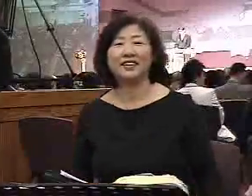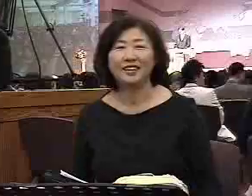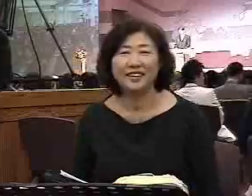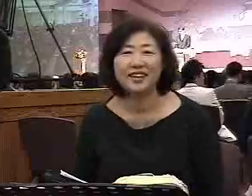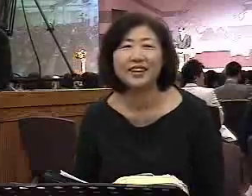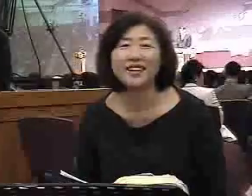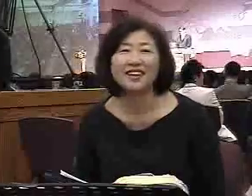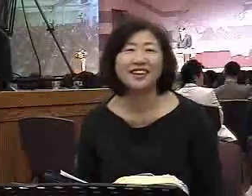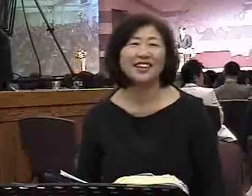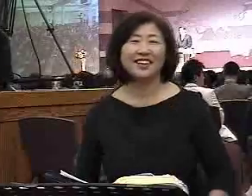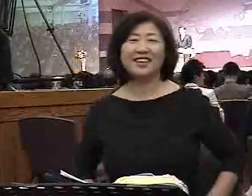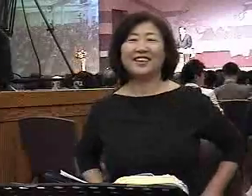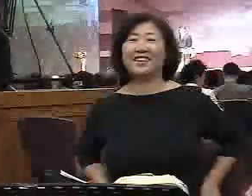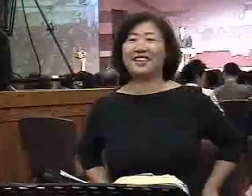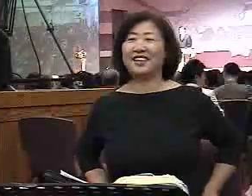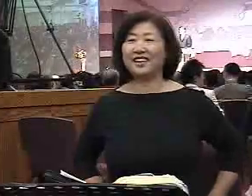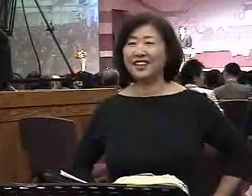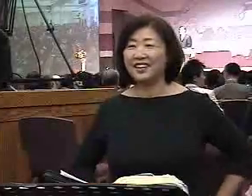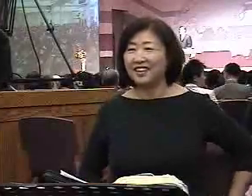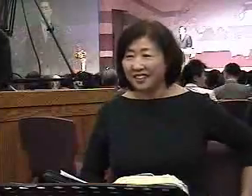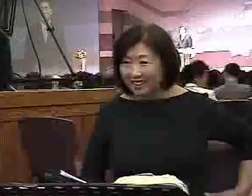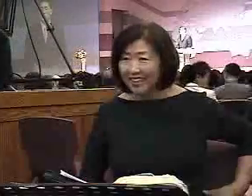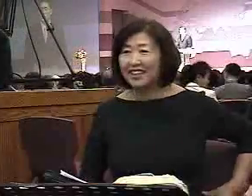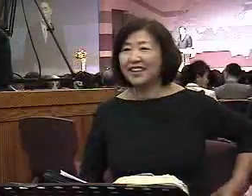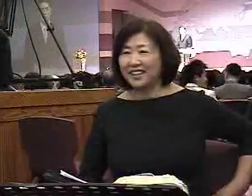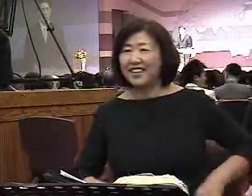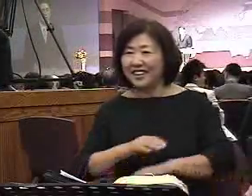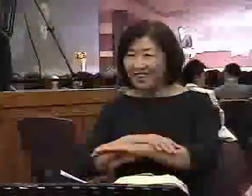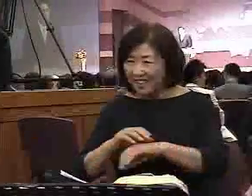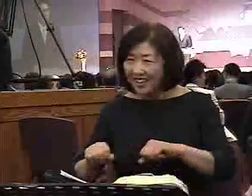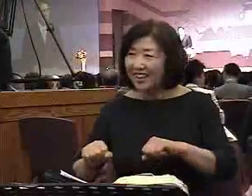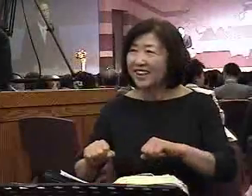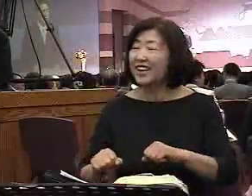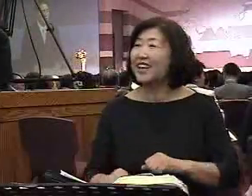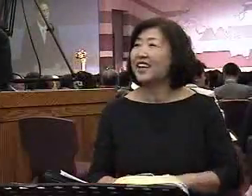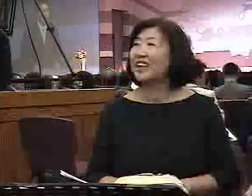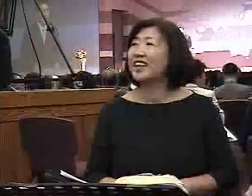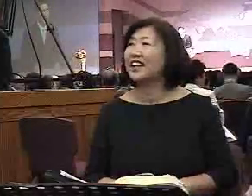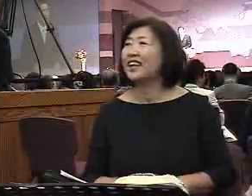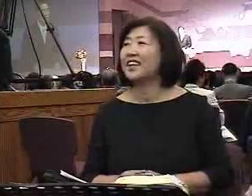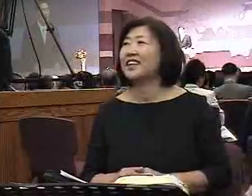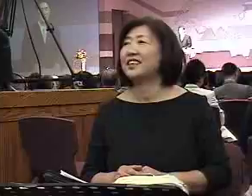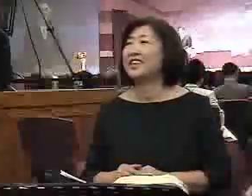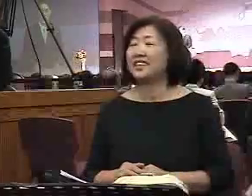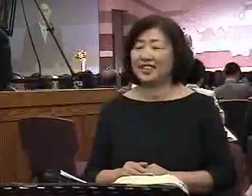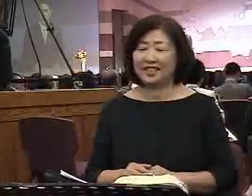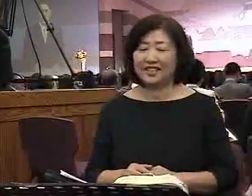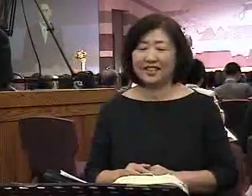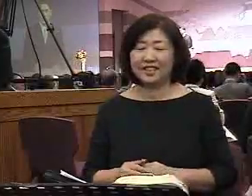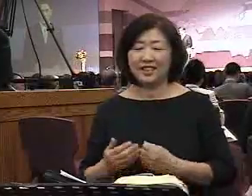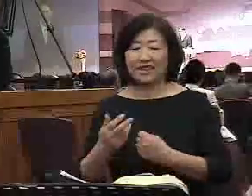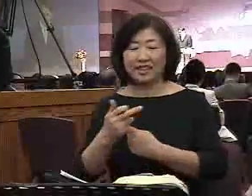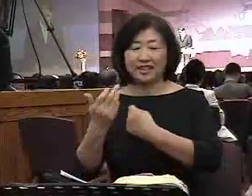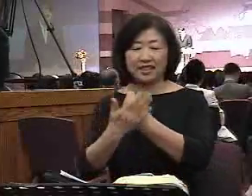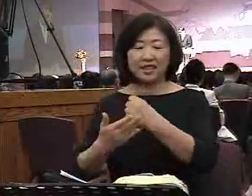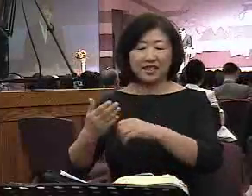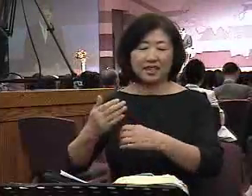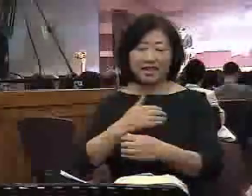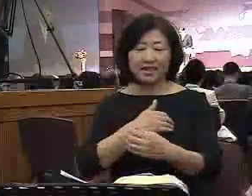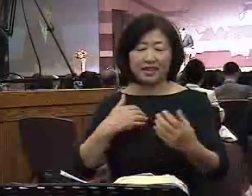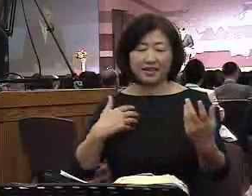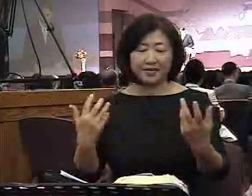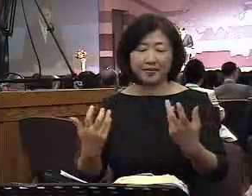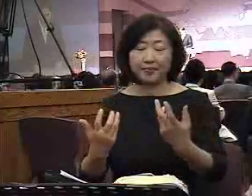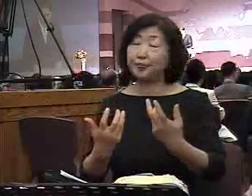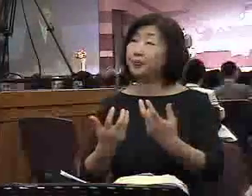너무 좋은 날입니다. 오늘도 주일 예배를 드리시는 우리 모든 성도님들의 가정을 위해 하나님의 크신 은혜가 넘치기를 간절히